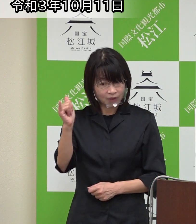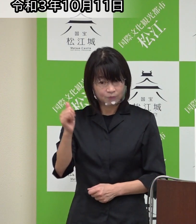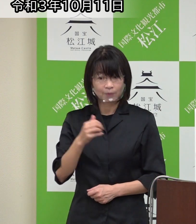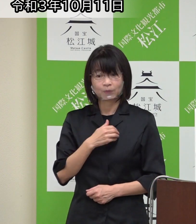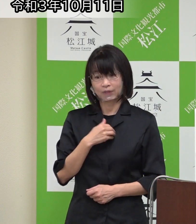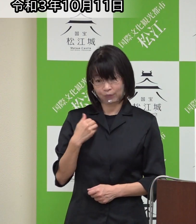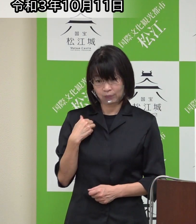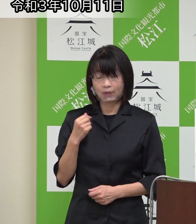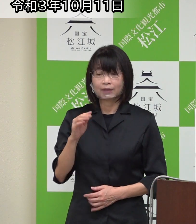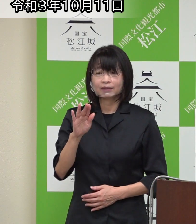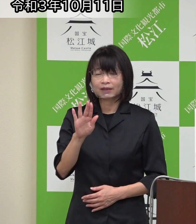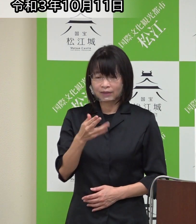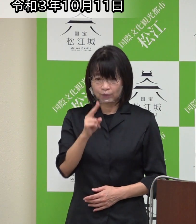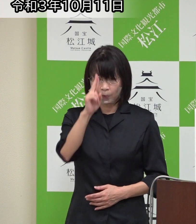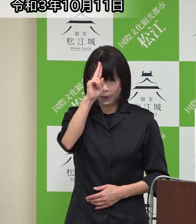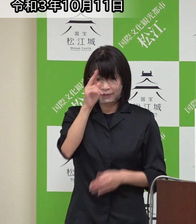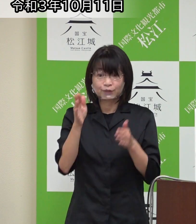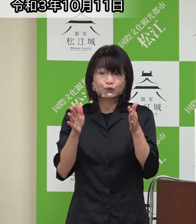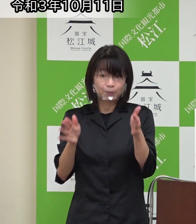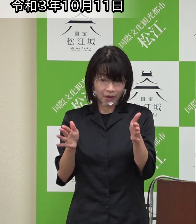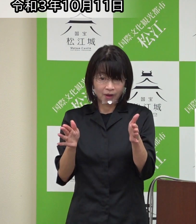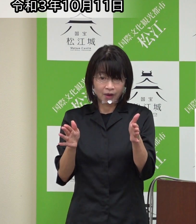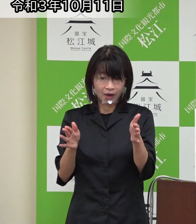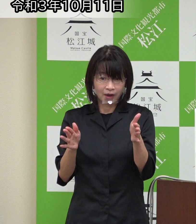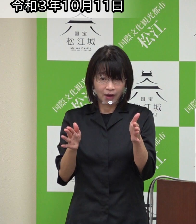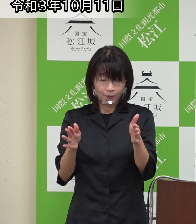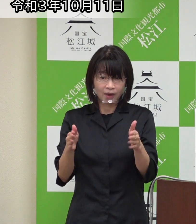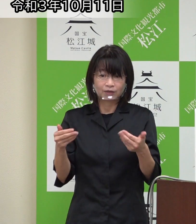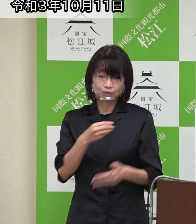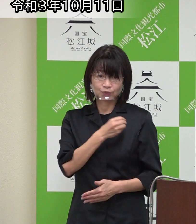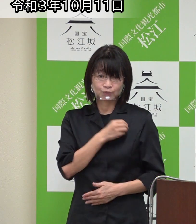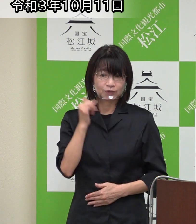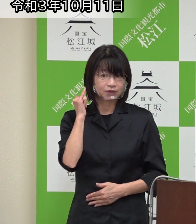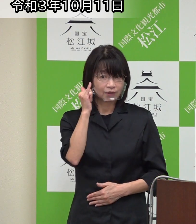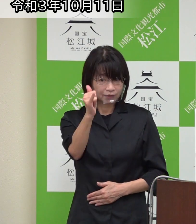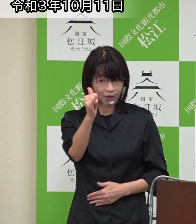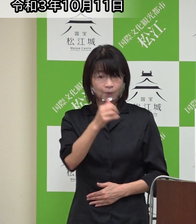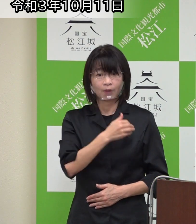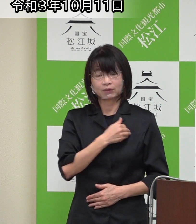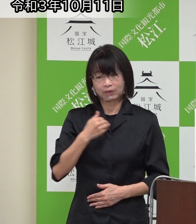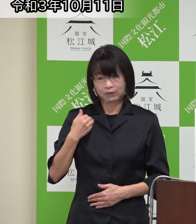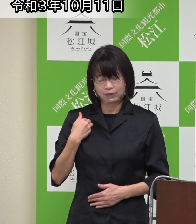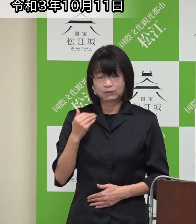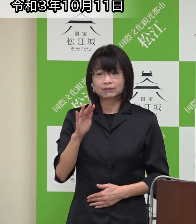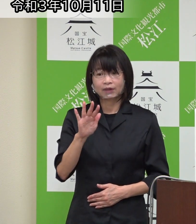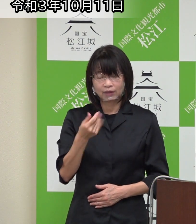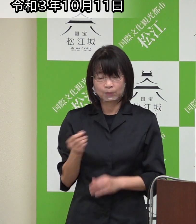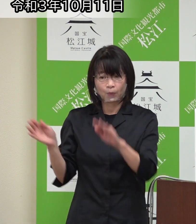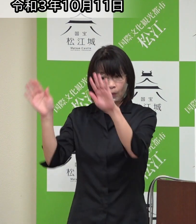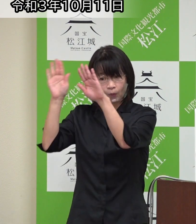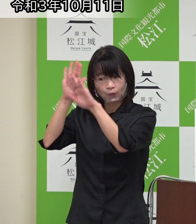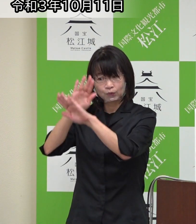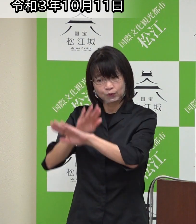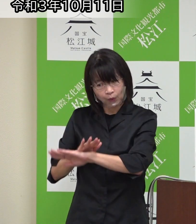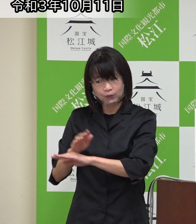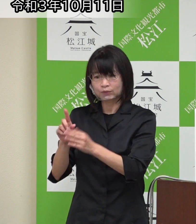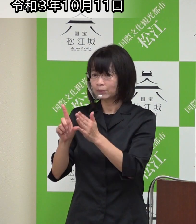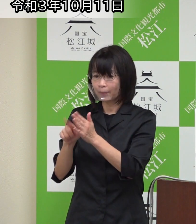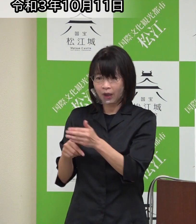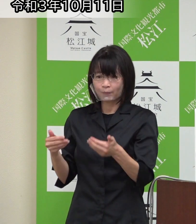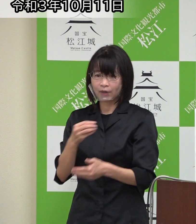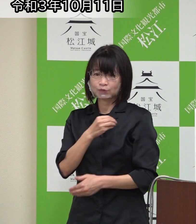関にですねお尋ねしたりっていうのが難しいお父さんもお母さんもいらっしゃると思うので、夜にもですね24時間